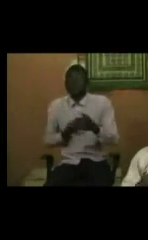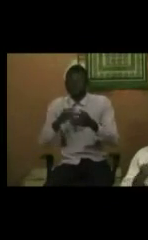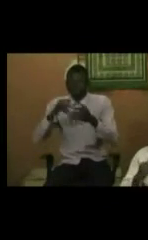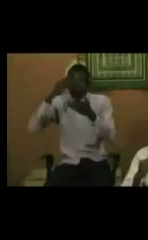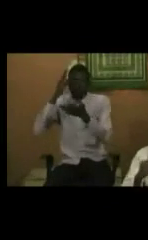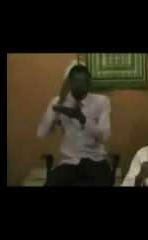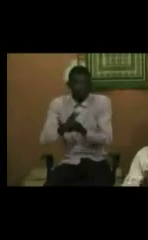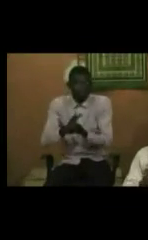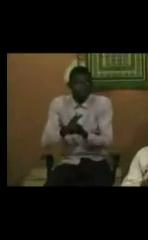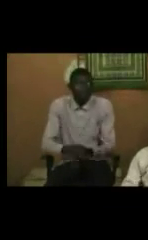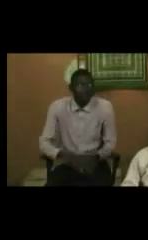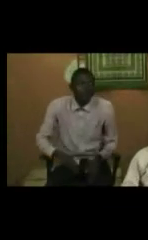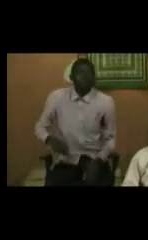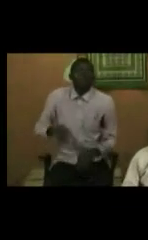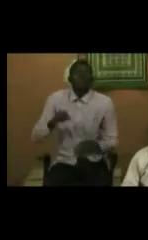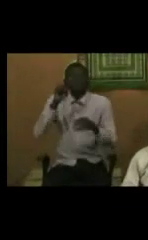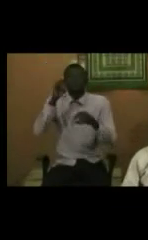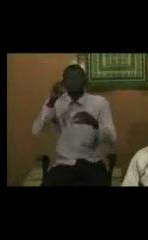e de ku